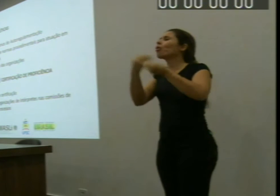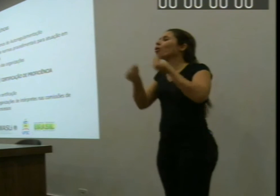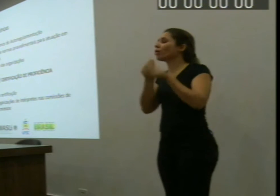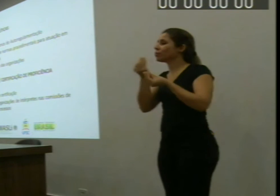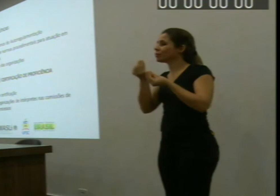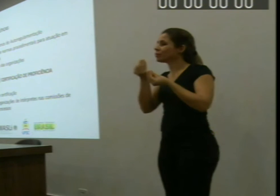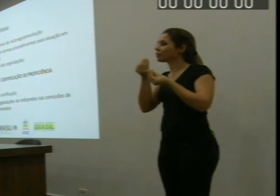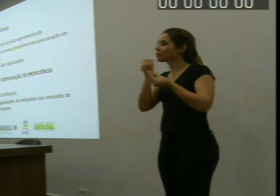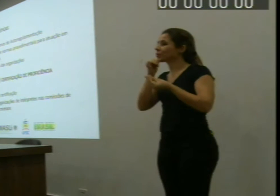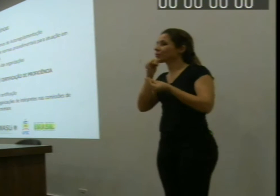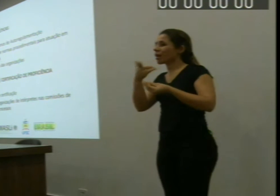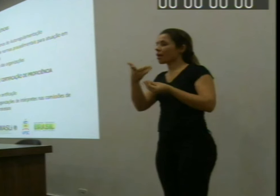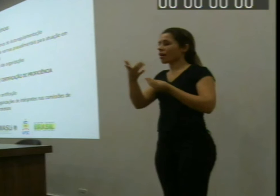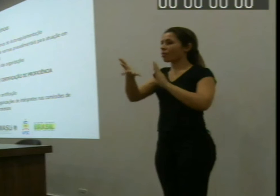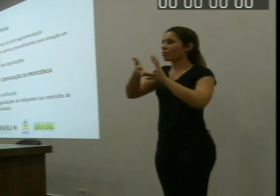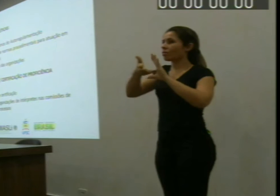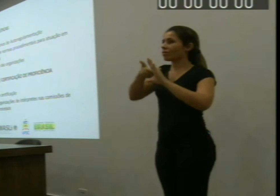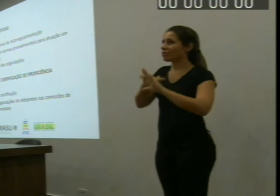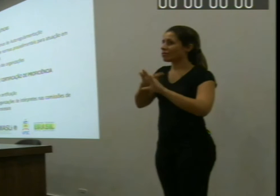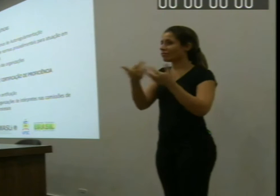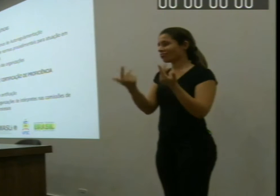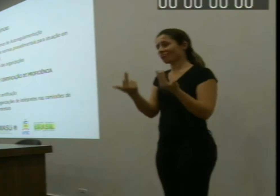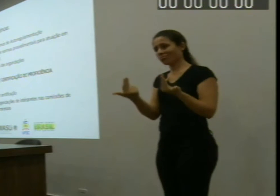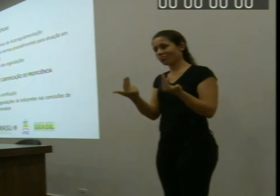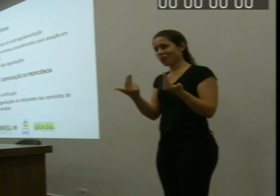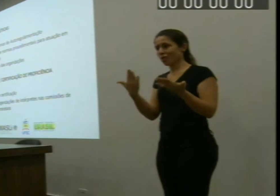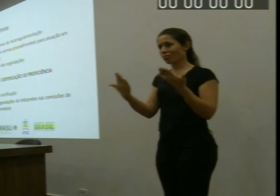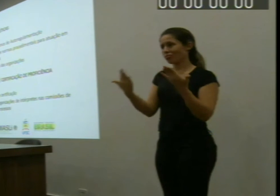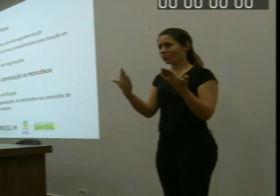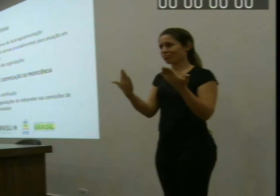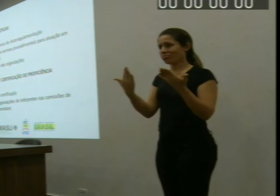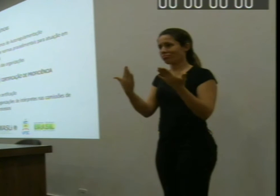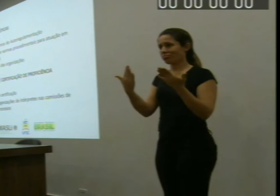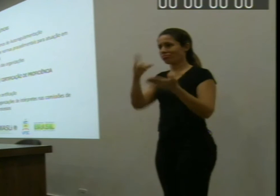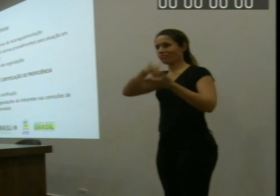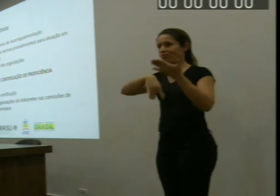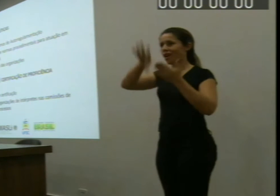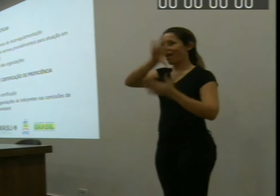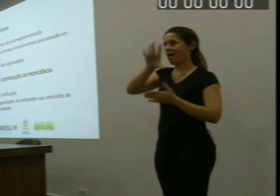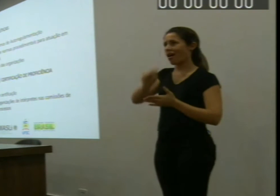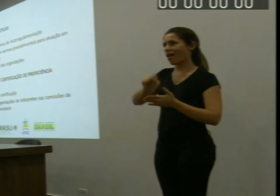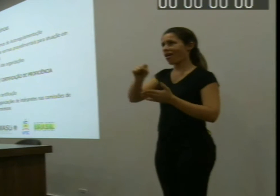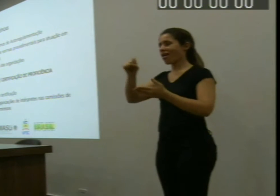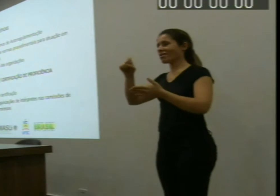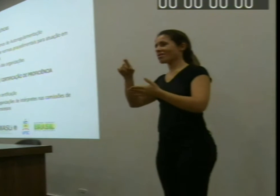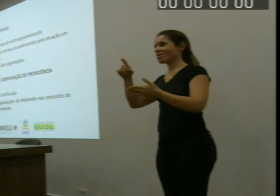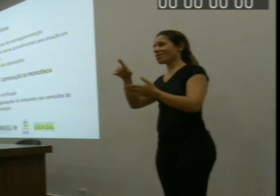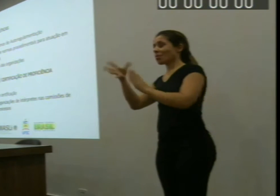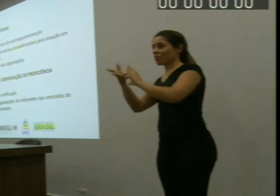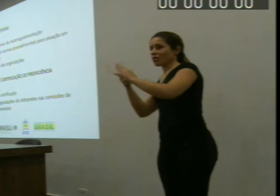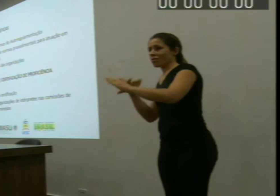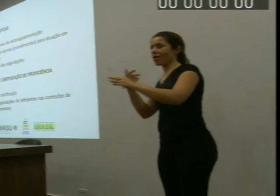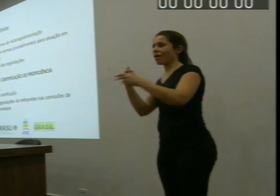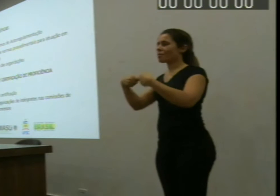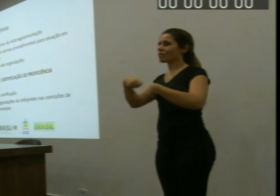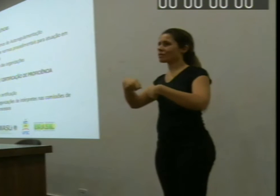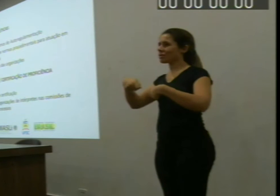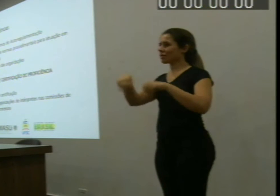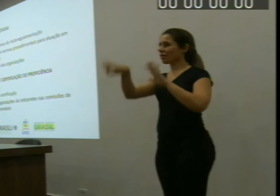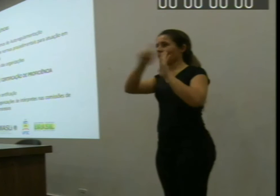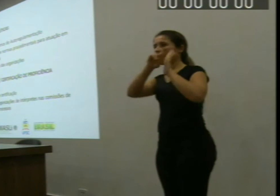tem que ser Qual é a transparência desses modelos Eles também precisam ser transparentes a gente também precisa conhecer como